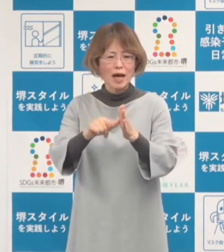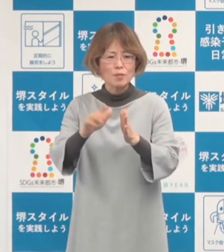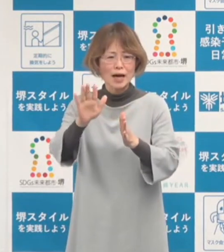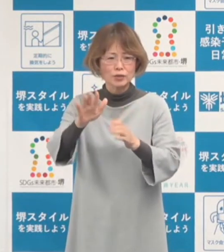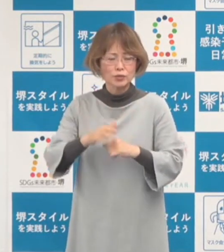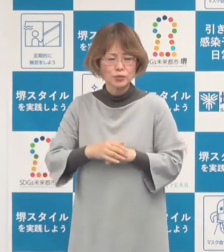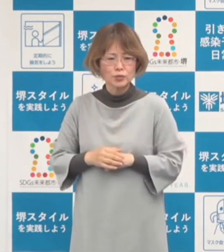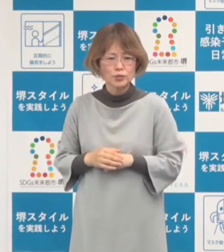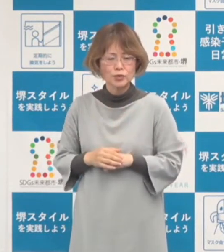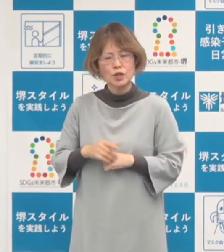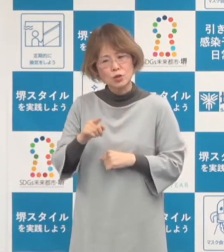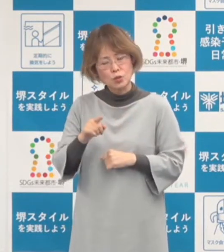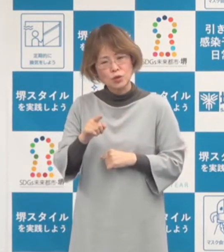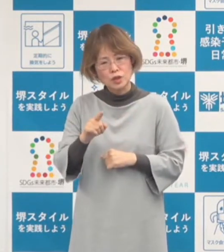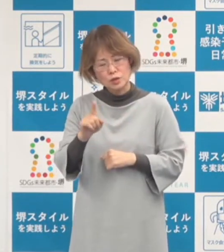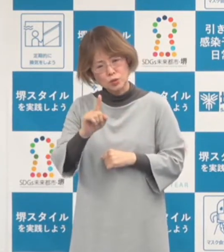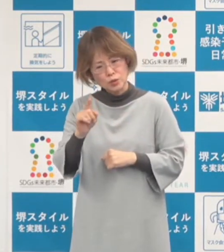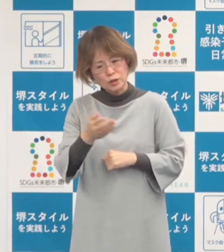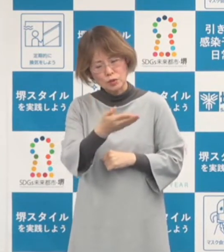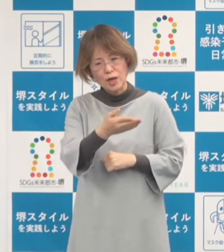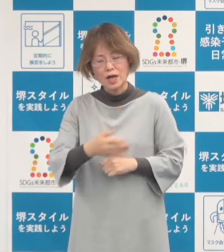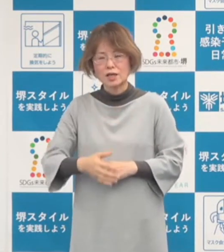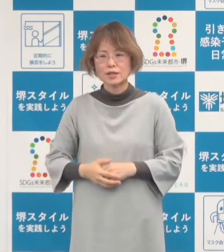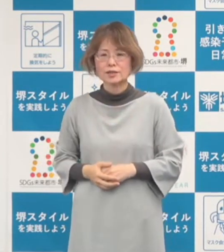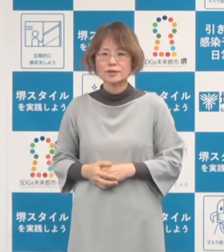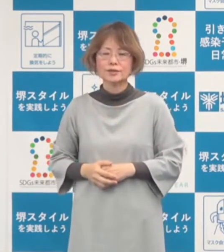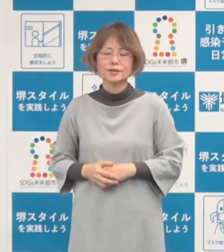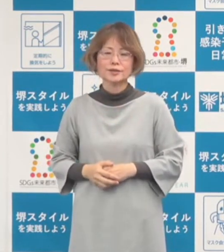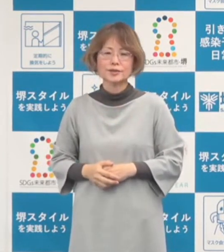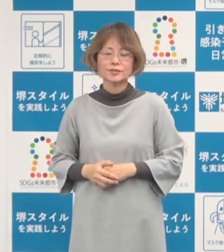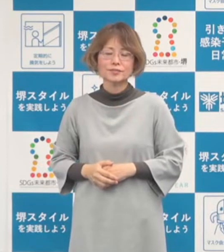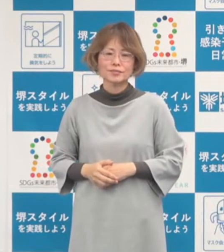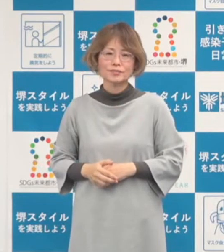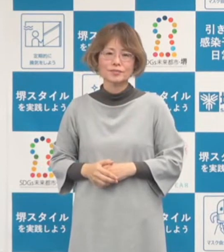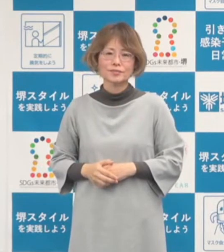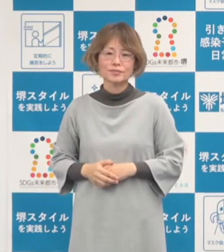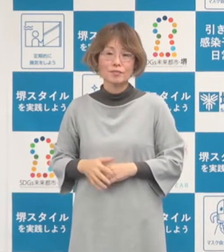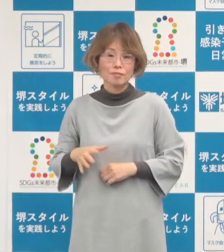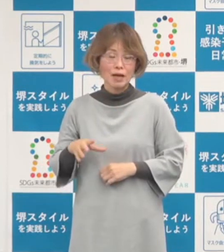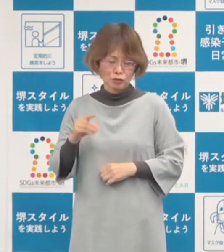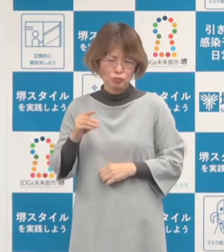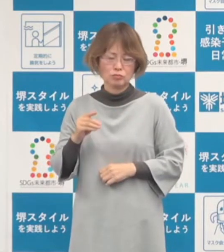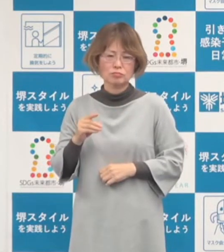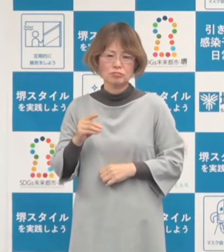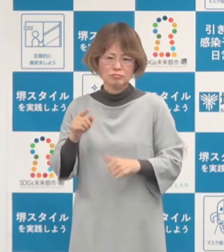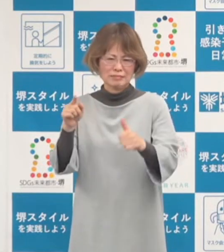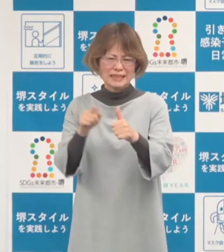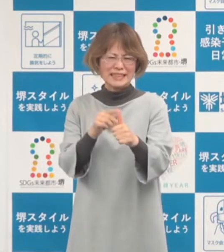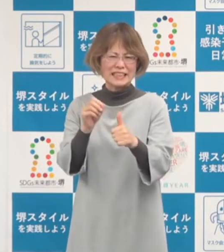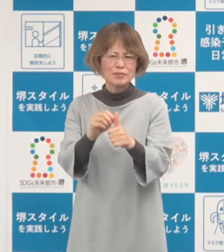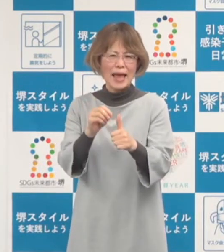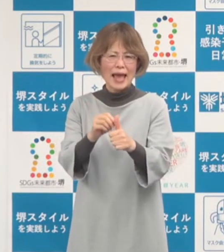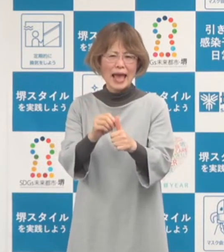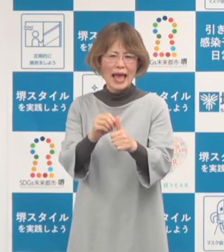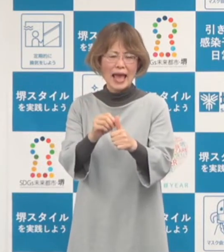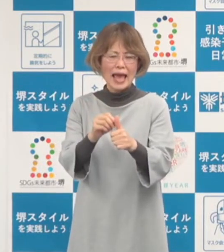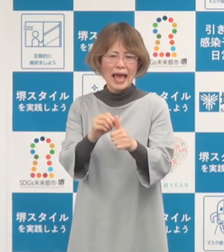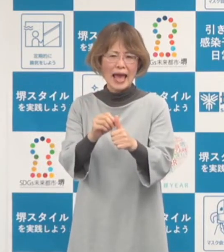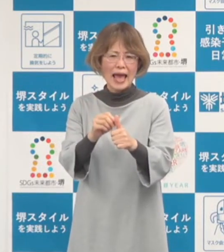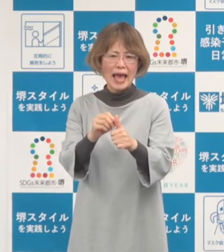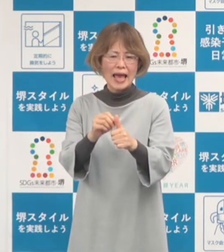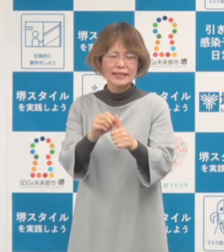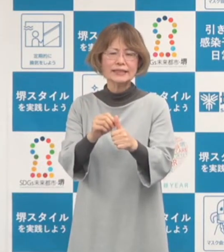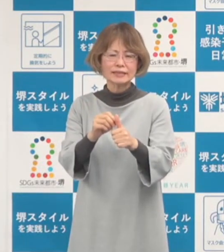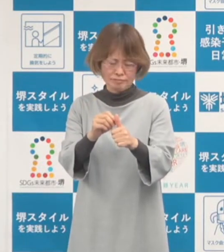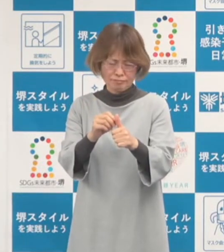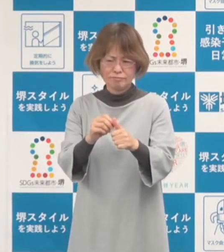てはどうでしょうか。 はい、まずいじめ自体についてはいじめや